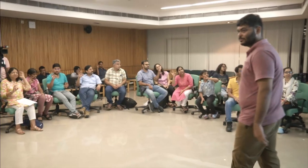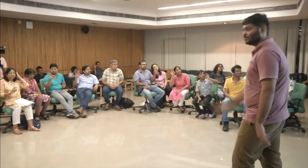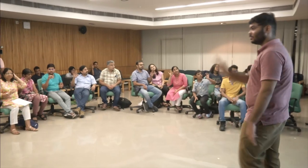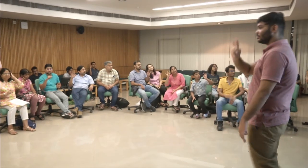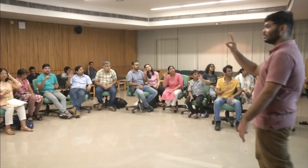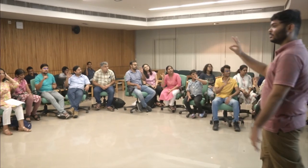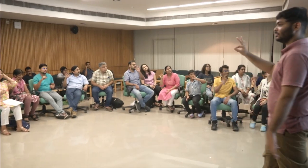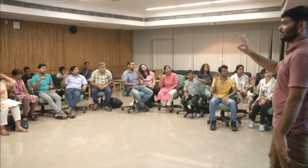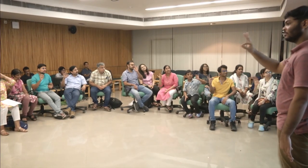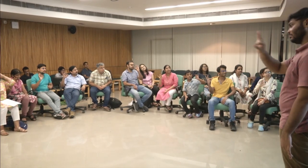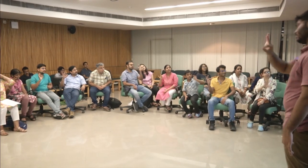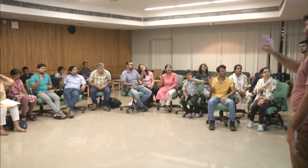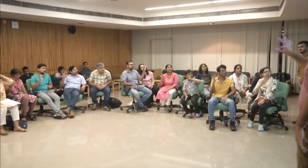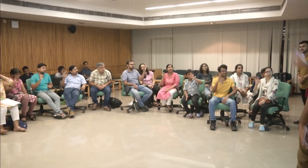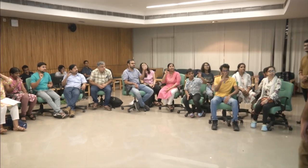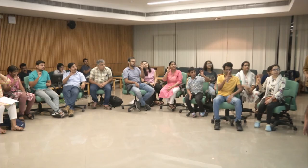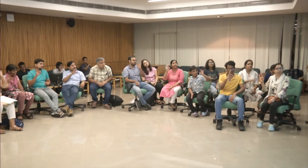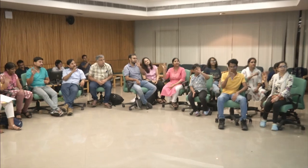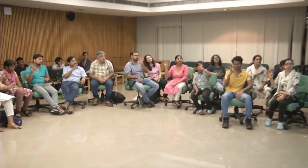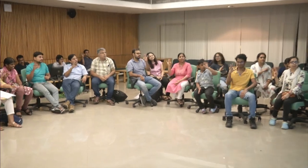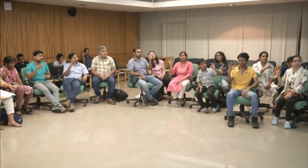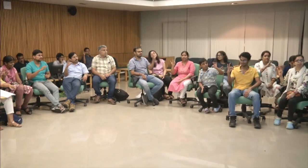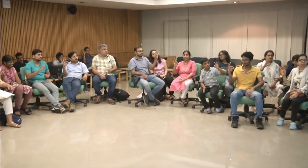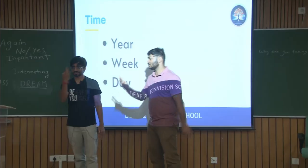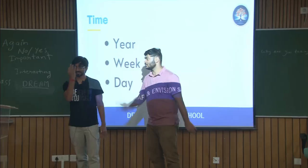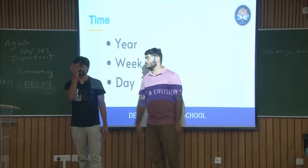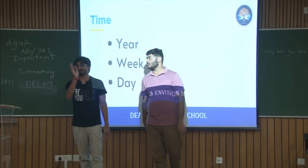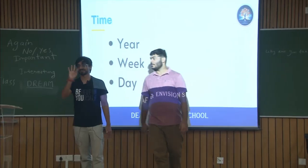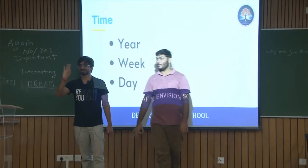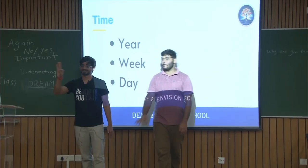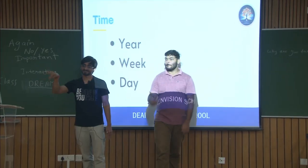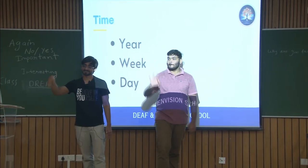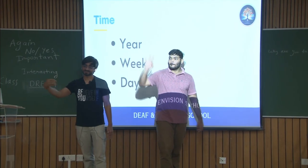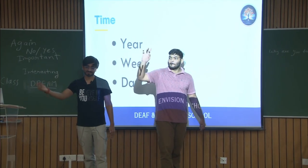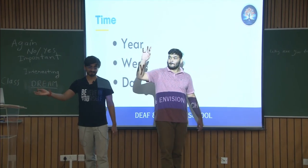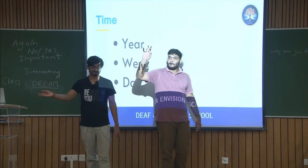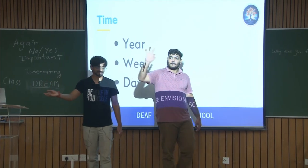अब देखिए साइन कर रहे हो आप, उसी में देखिए, उसी में सब छुपा है.